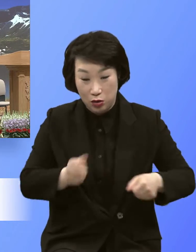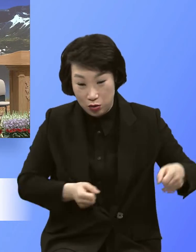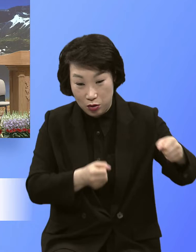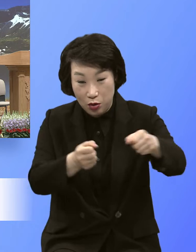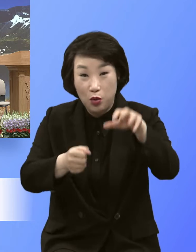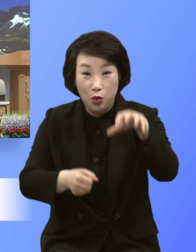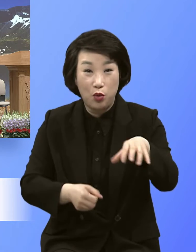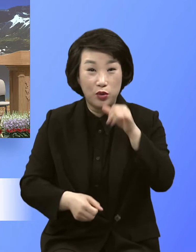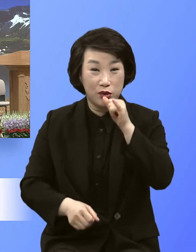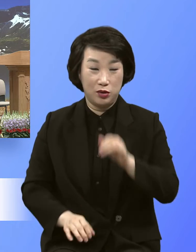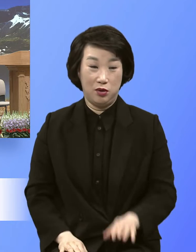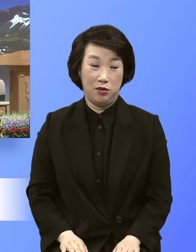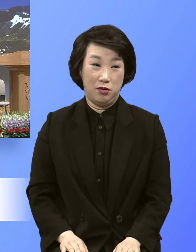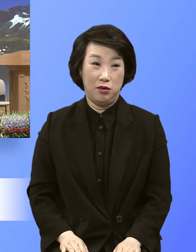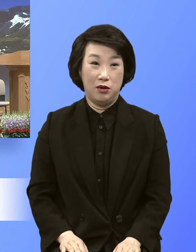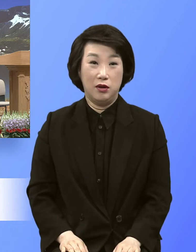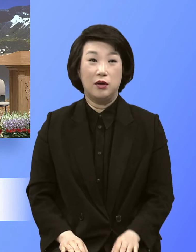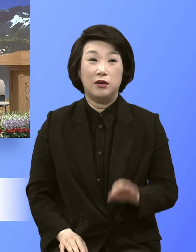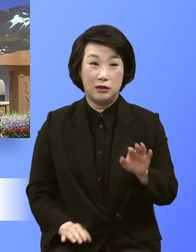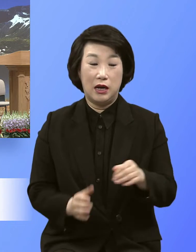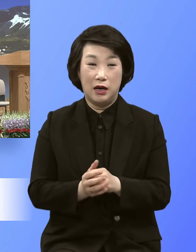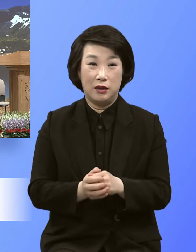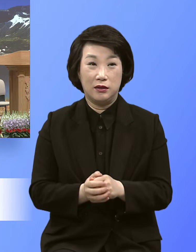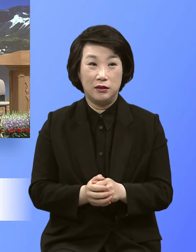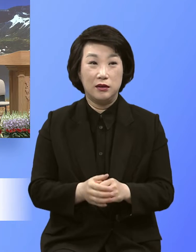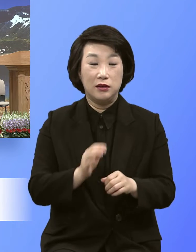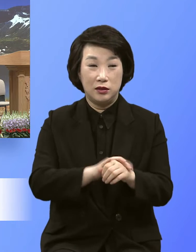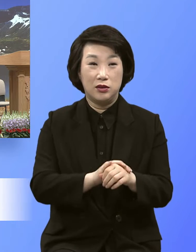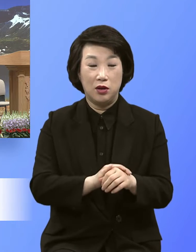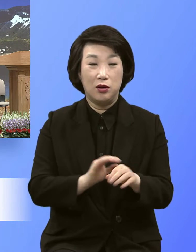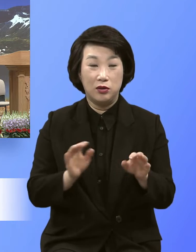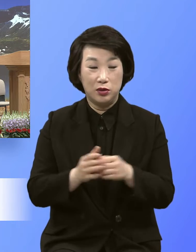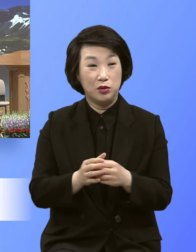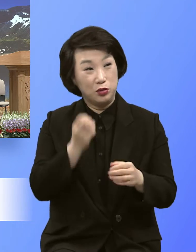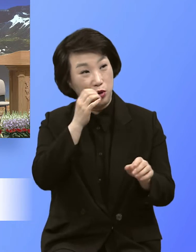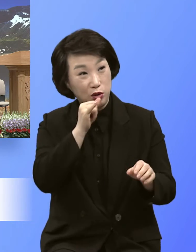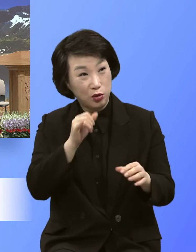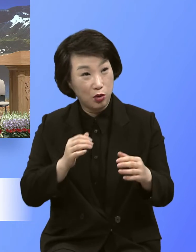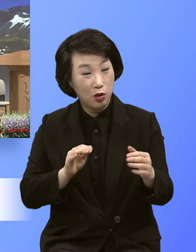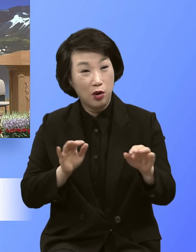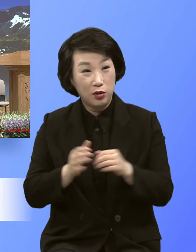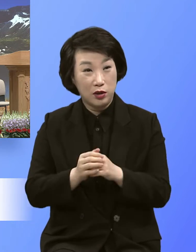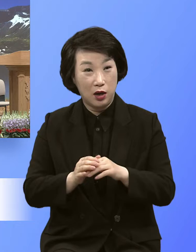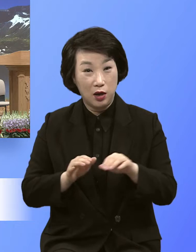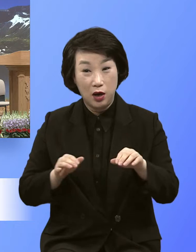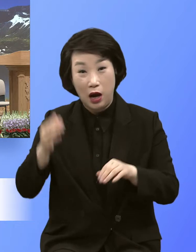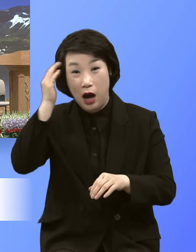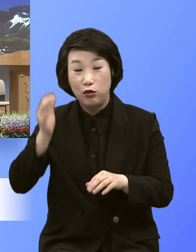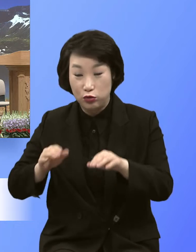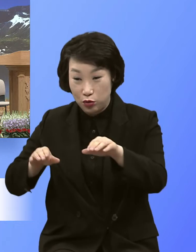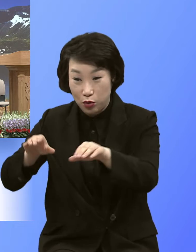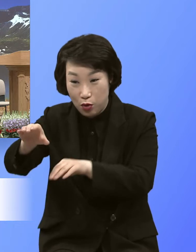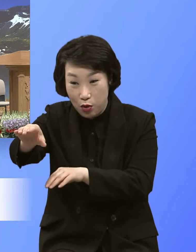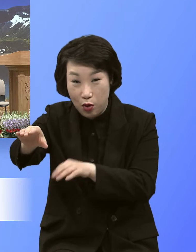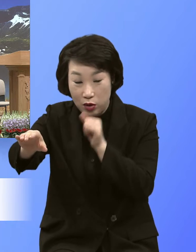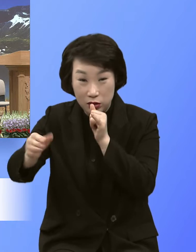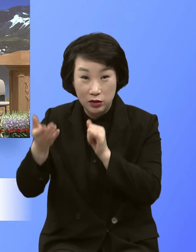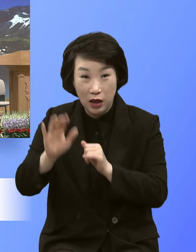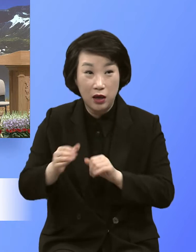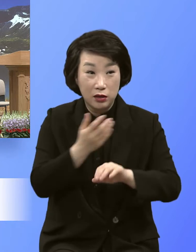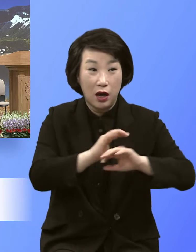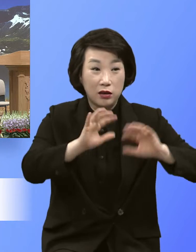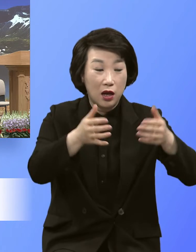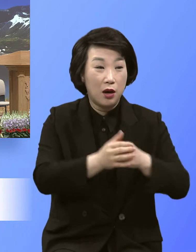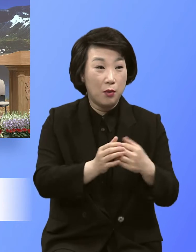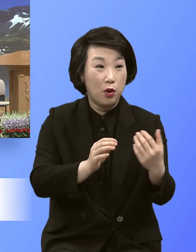있어요. 그래서 좌측 통행인 나라 가보면 신기하다, 자동차 왜 거꾸로 가나 싶습니다.